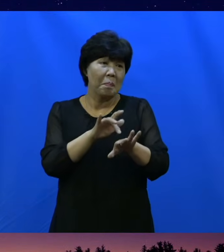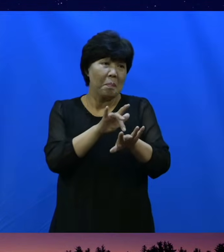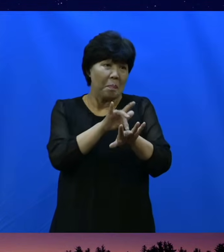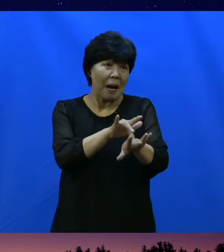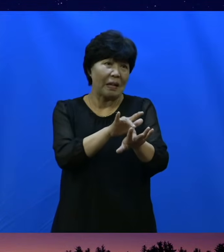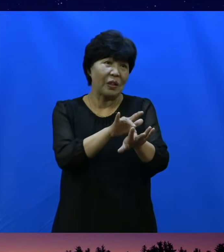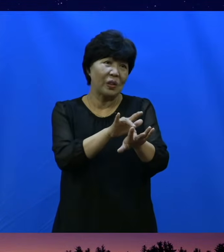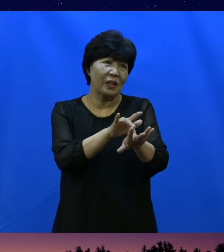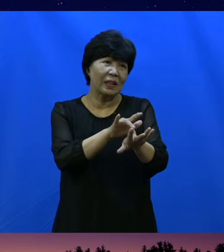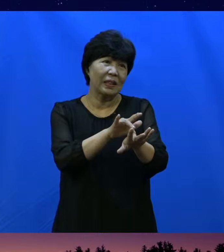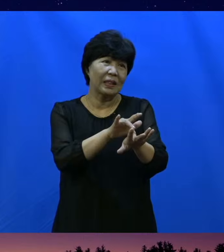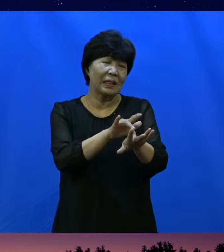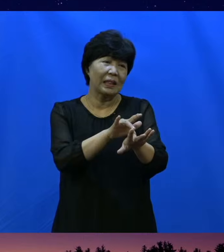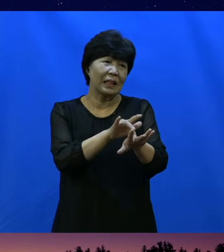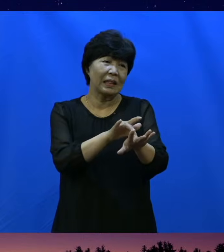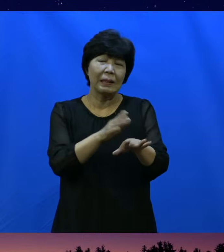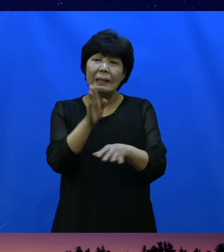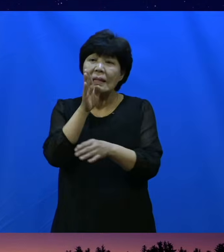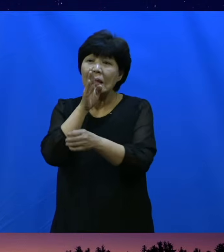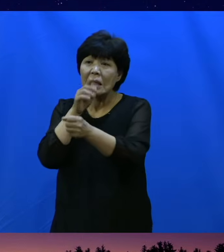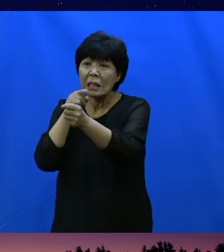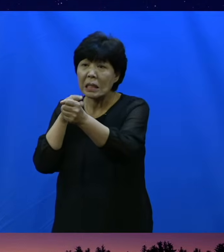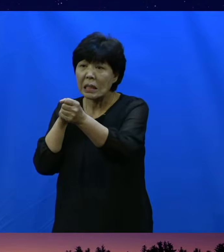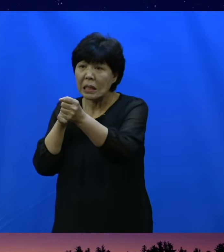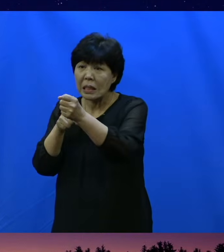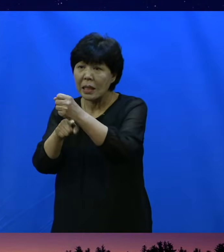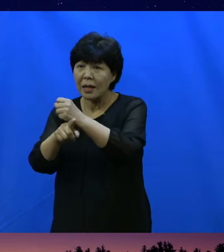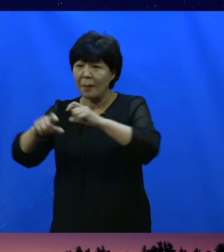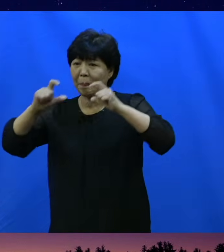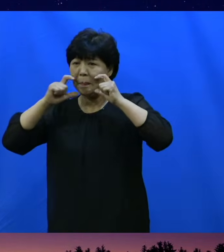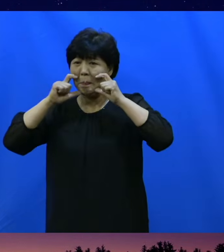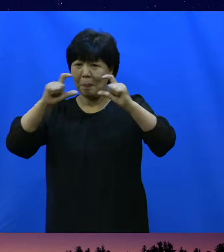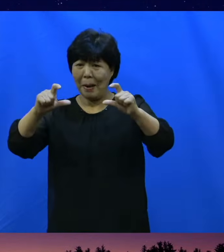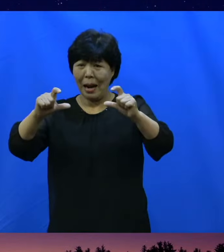마귀는요, 진리를 선포하면 맥을 못 쳐요.